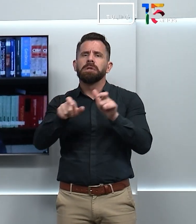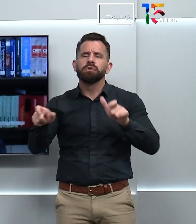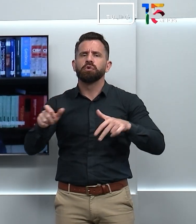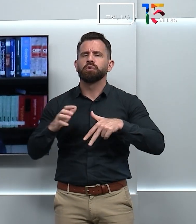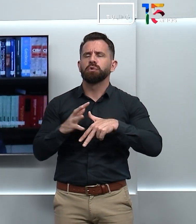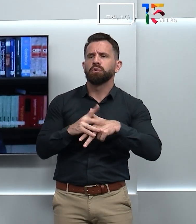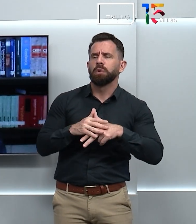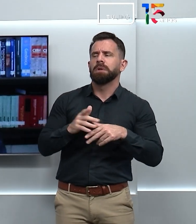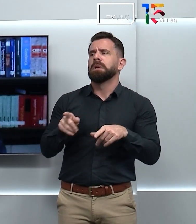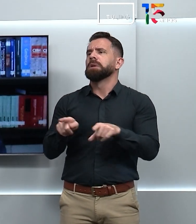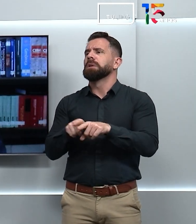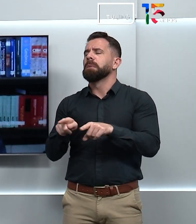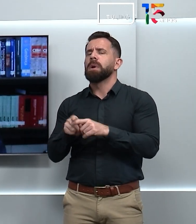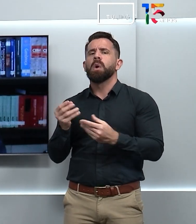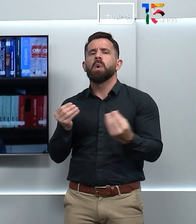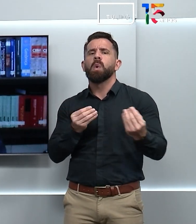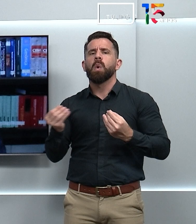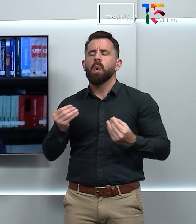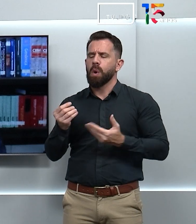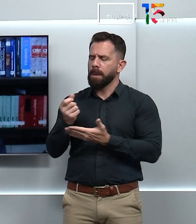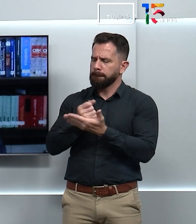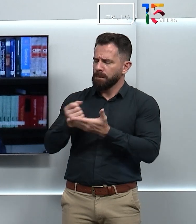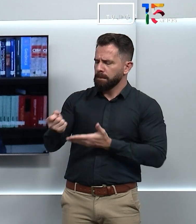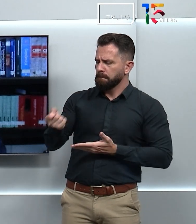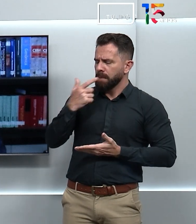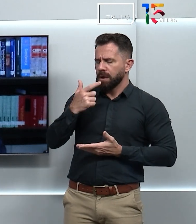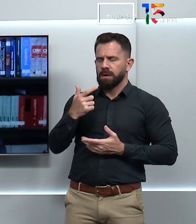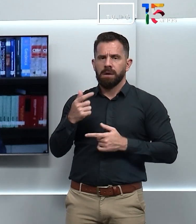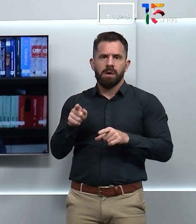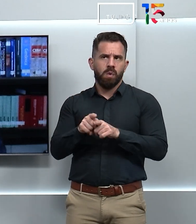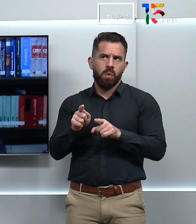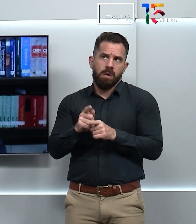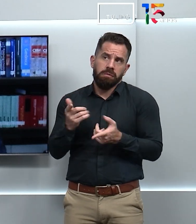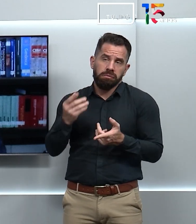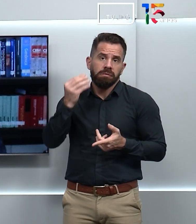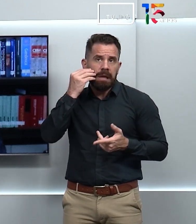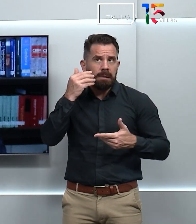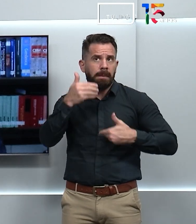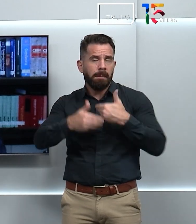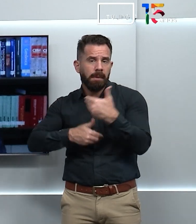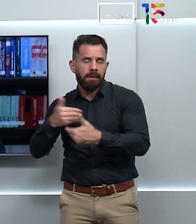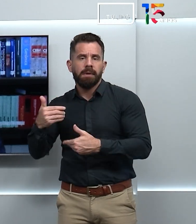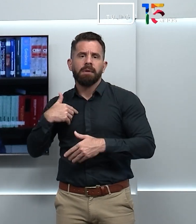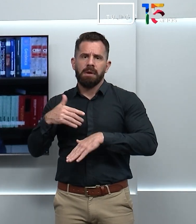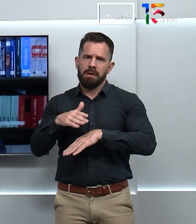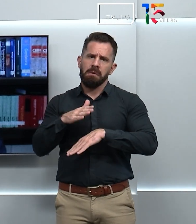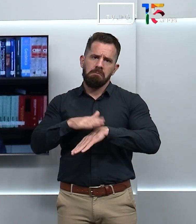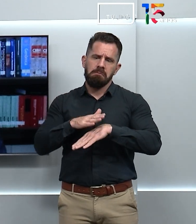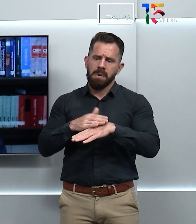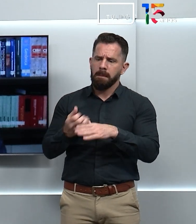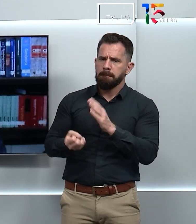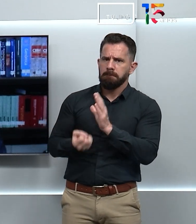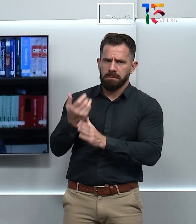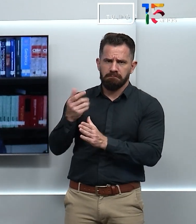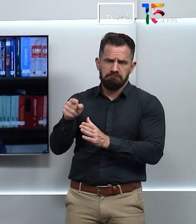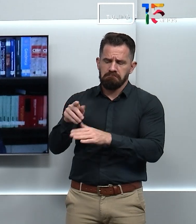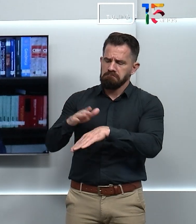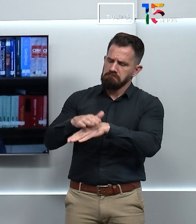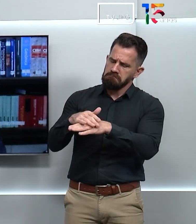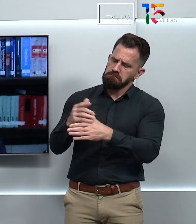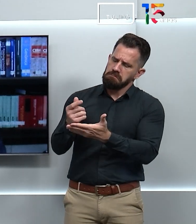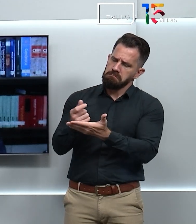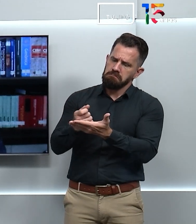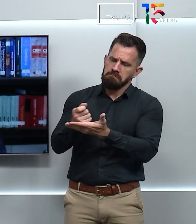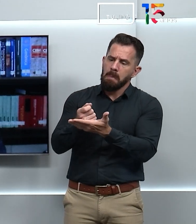cuidado no dia a dia, esse tipo de medicamento, por exemplo, aqueles que a gente toma em formato de pílula, por exemplo, o que o senhor